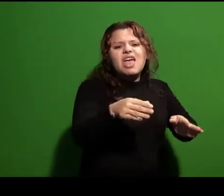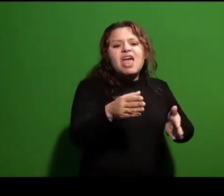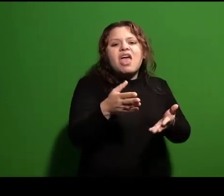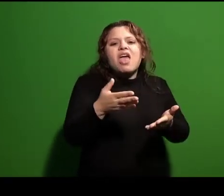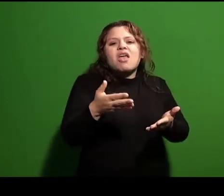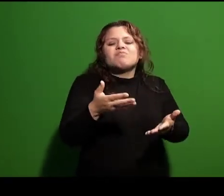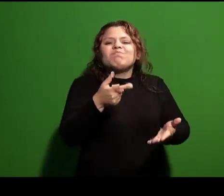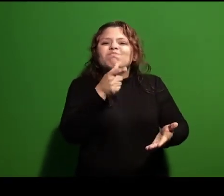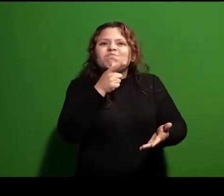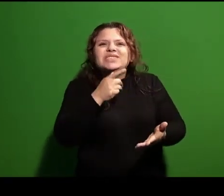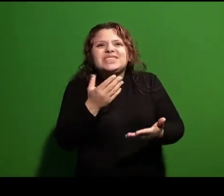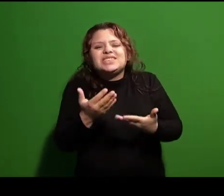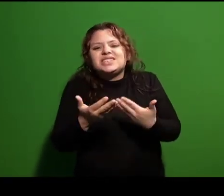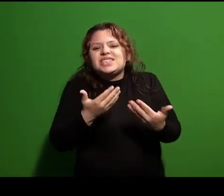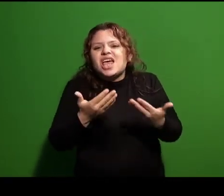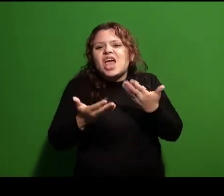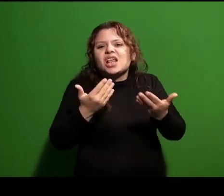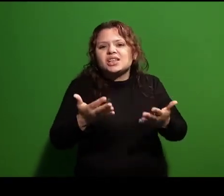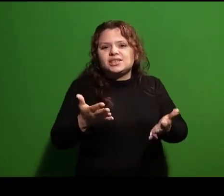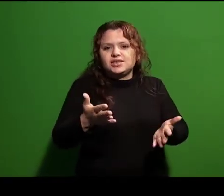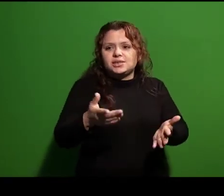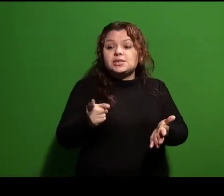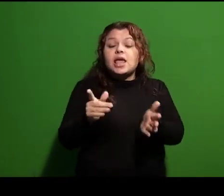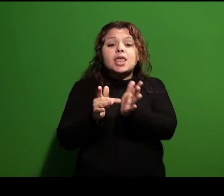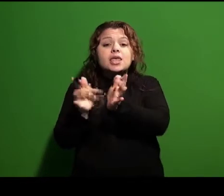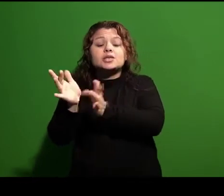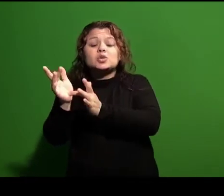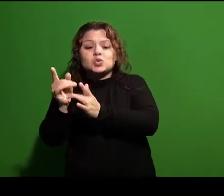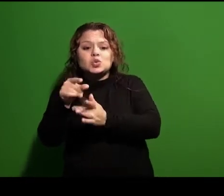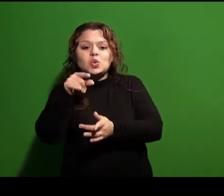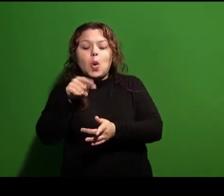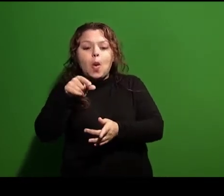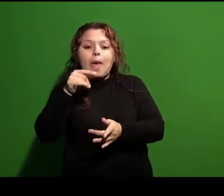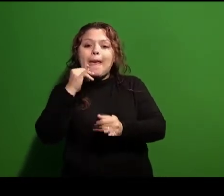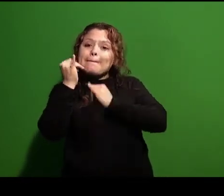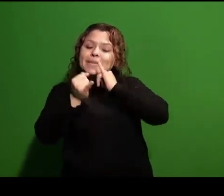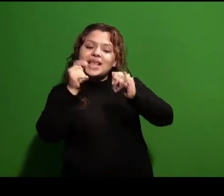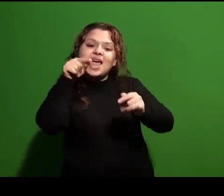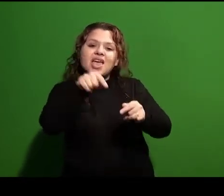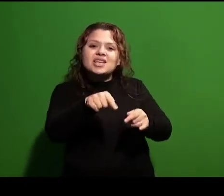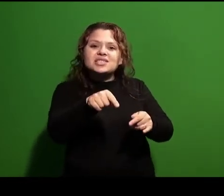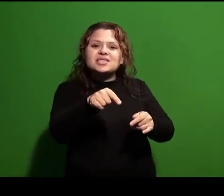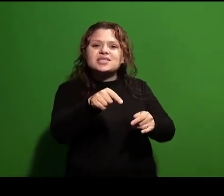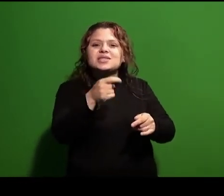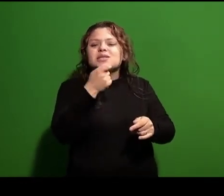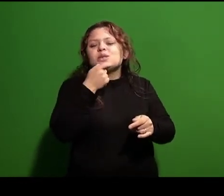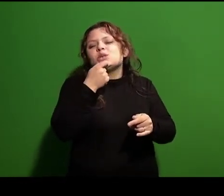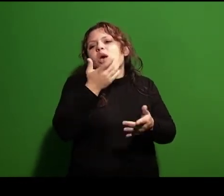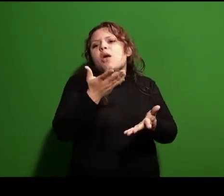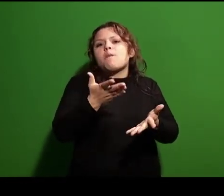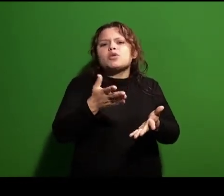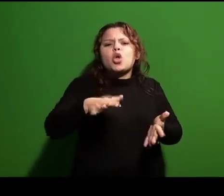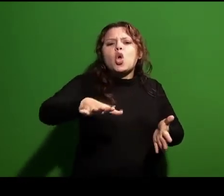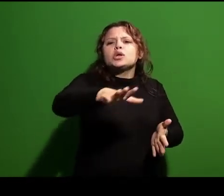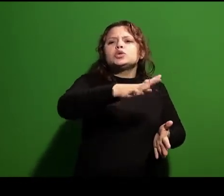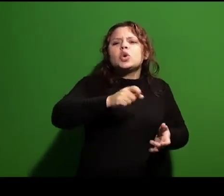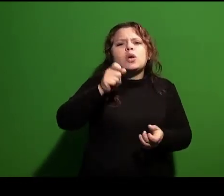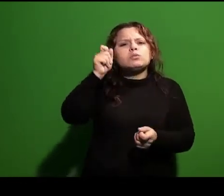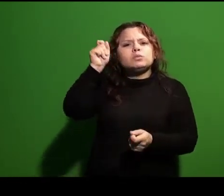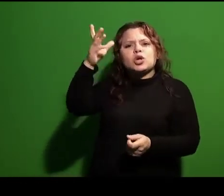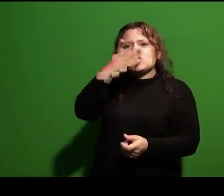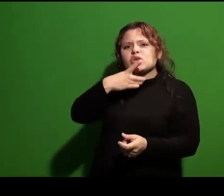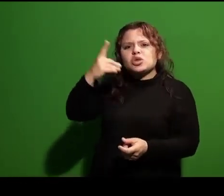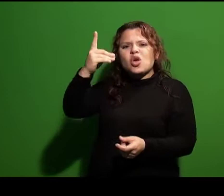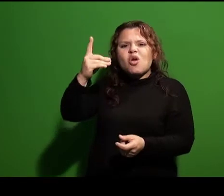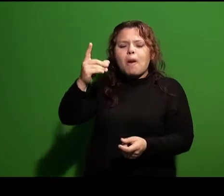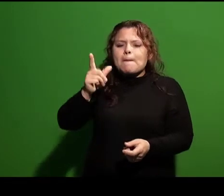tibia. Jesús usó este símbolo para representar la condición tibia de su iglesia de los últimos días,